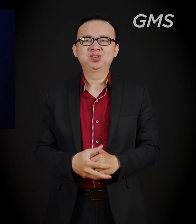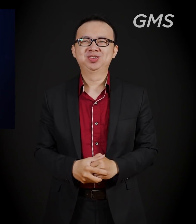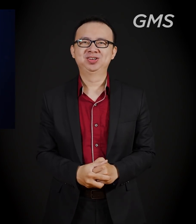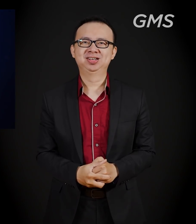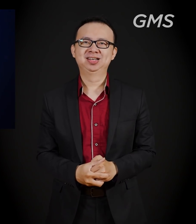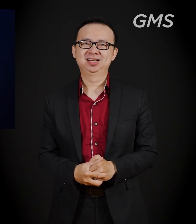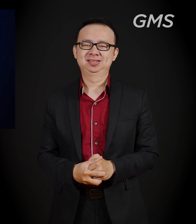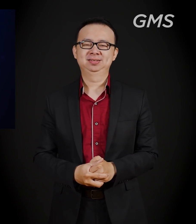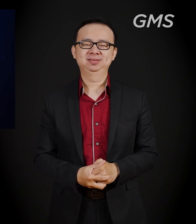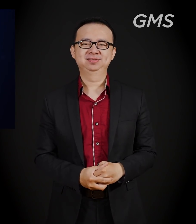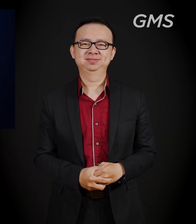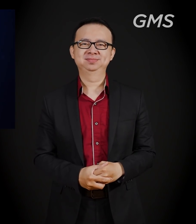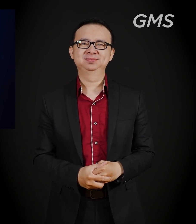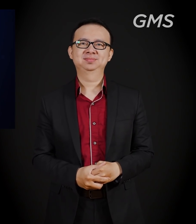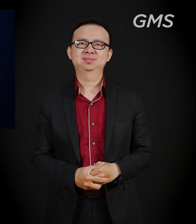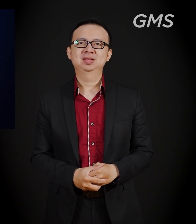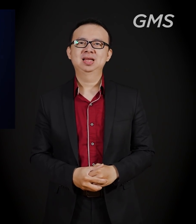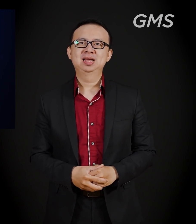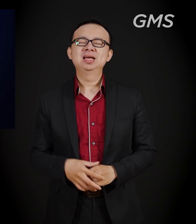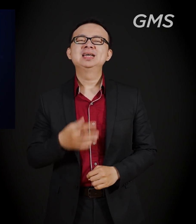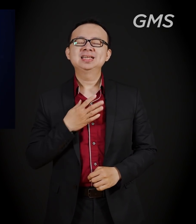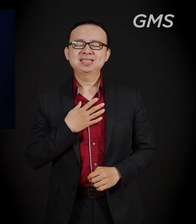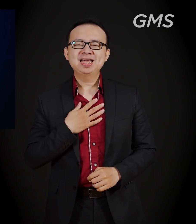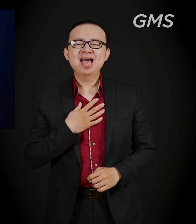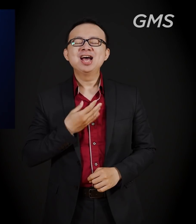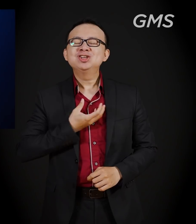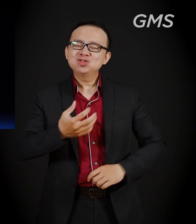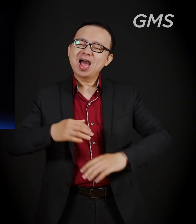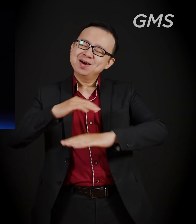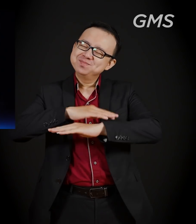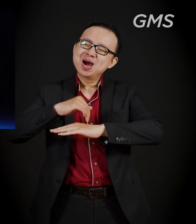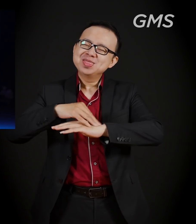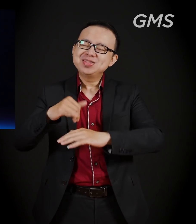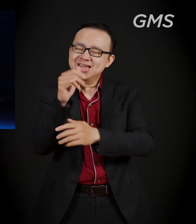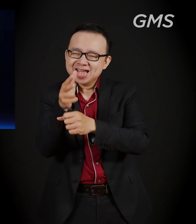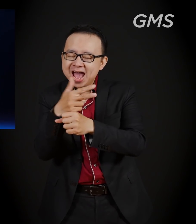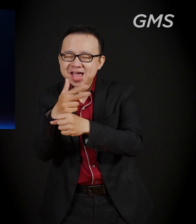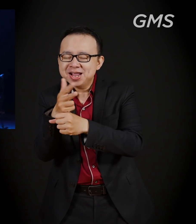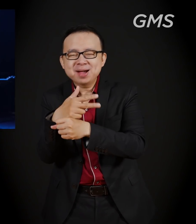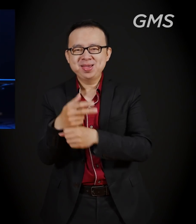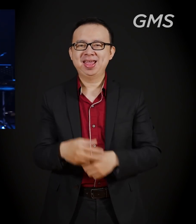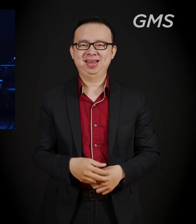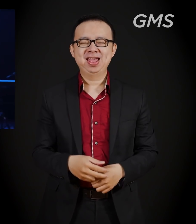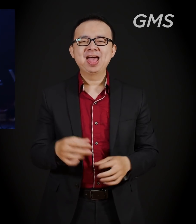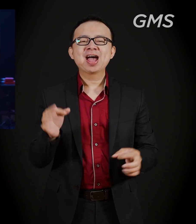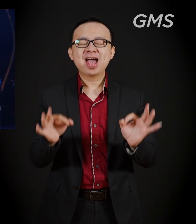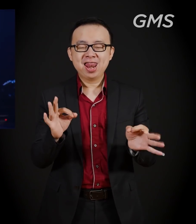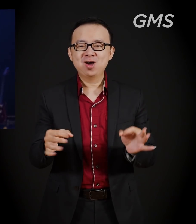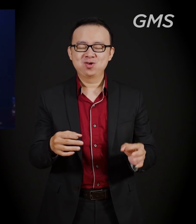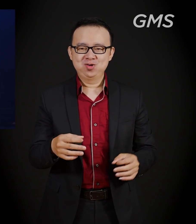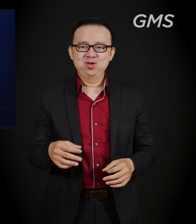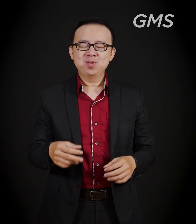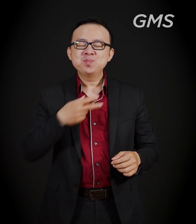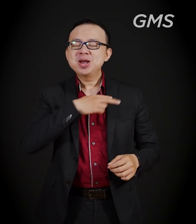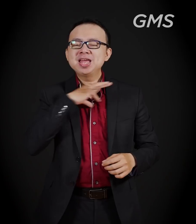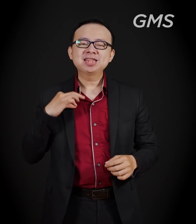cuman ini yang gila. Saya paling senang kerjain kameramen, karena biasanya kalau pendetanya hanya berdiri di mimbar, kameramennya tenang